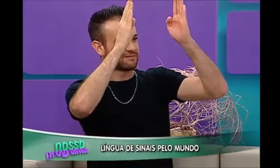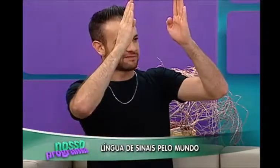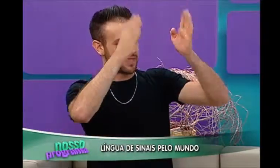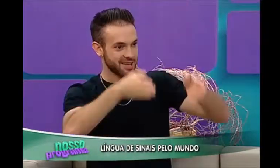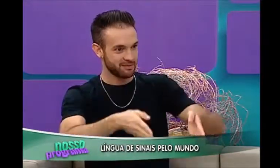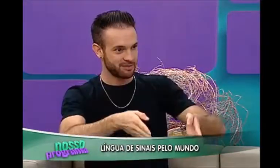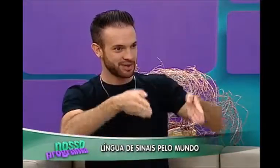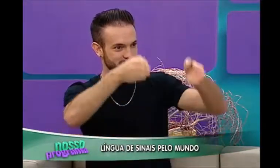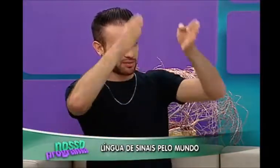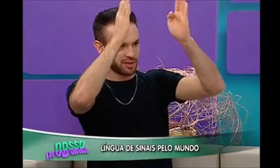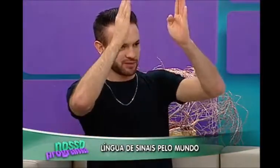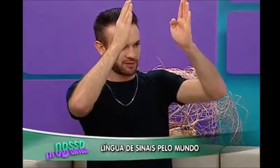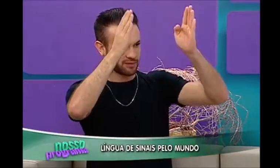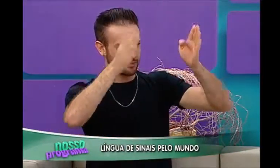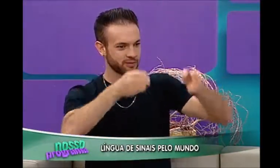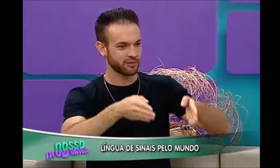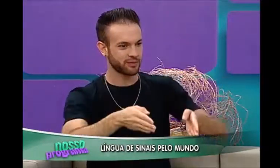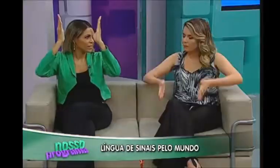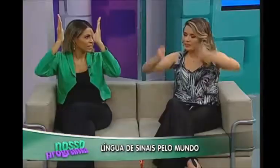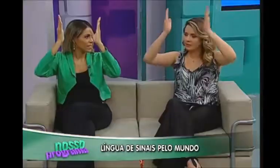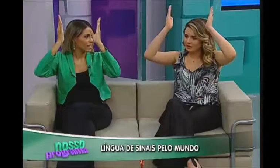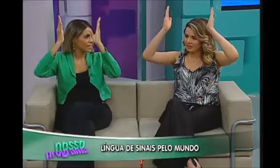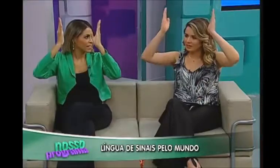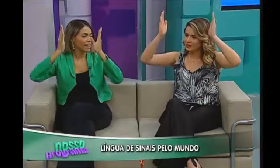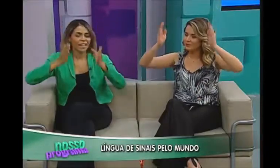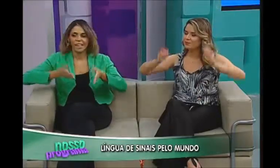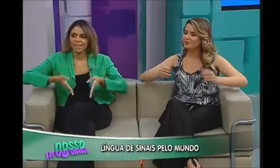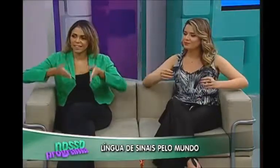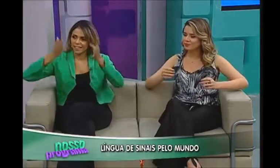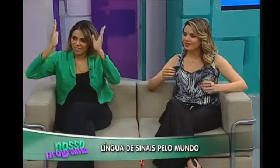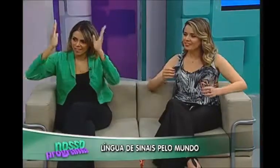Apartamento. O que é? Apartamento. Apartamento. É.